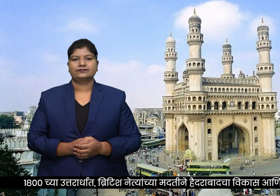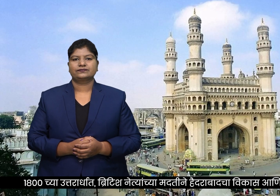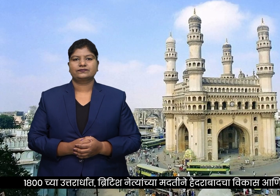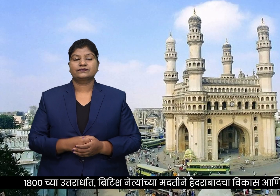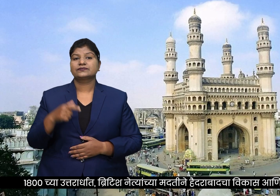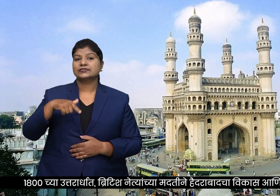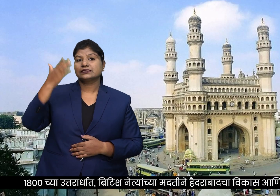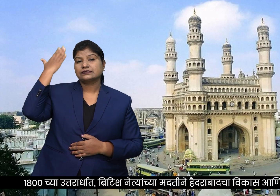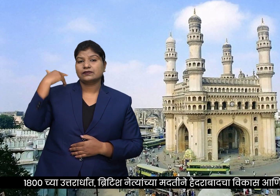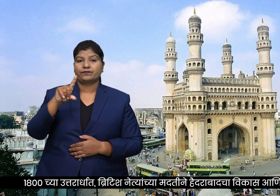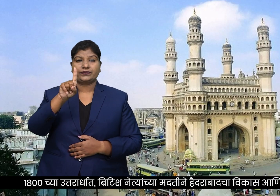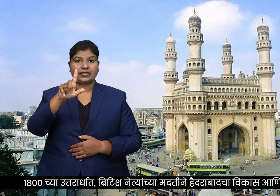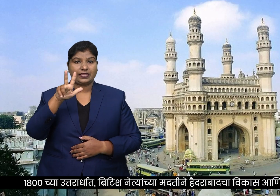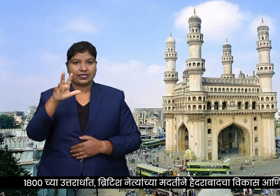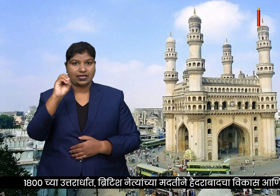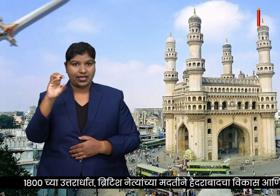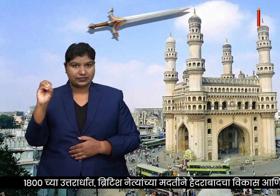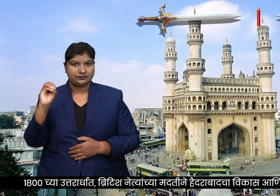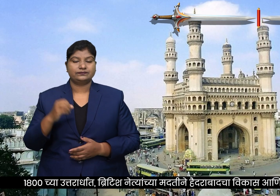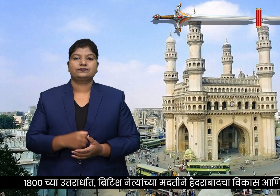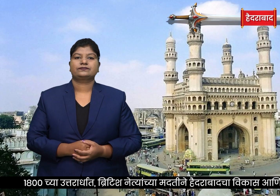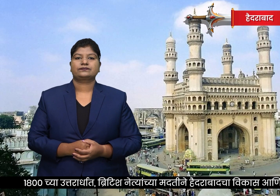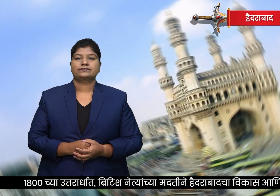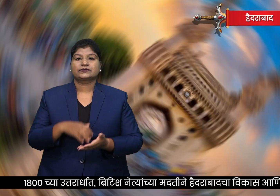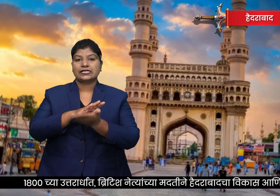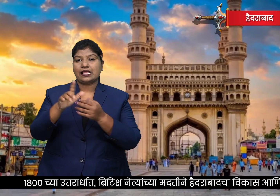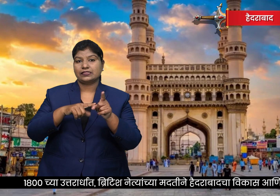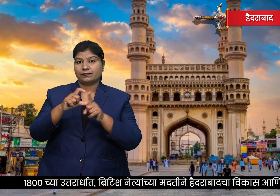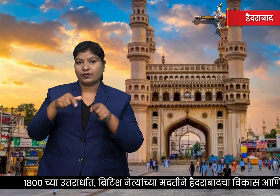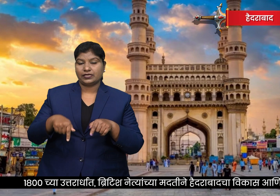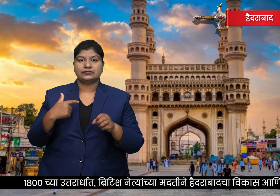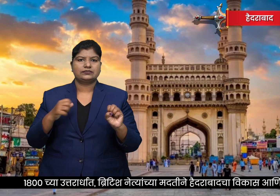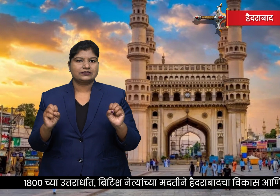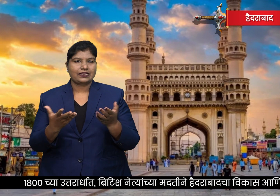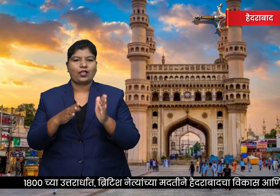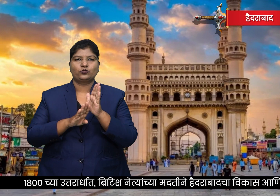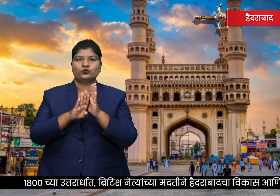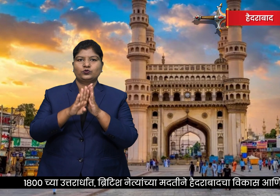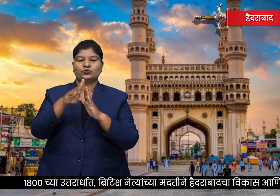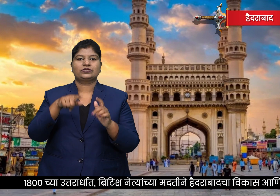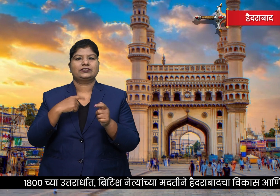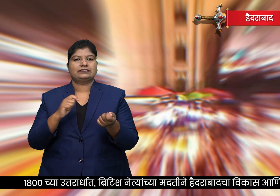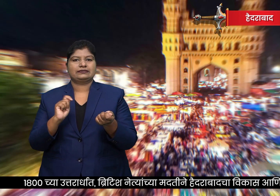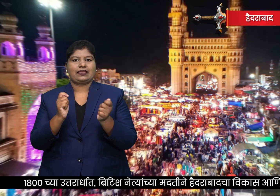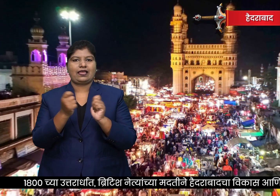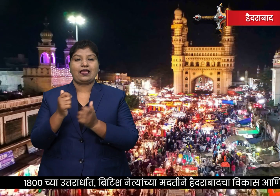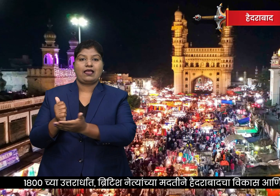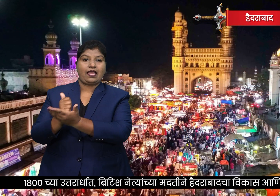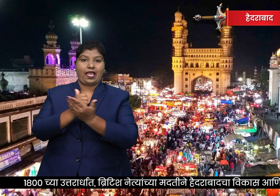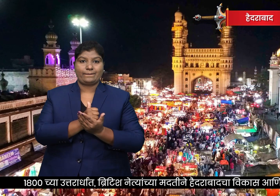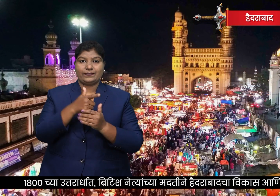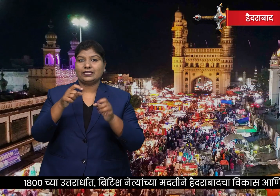च्या उत्तरार्धात ब्रिटिश नेत्यांच्या मदतीने हैदराबादला विकास आणि बदल होऊ लागला.